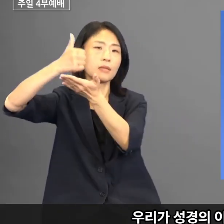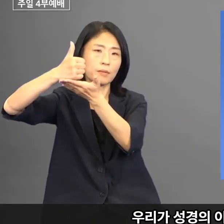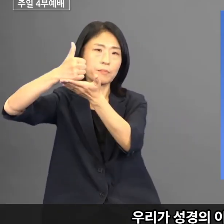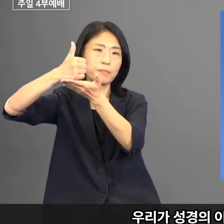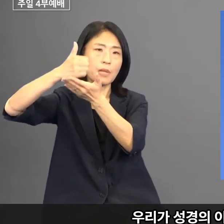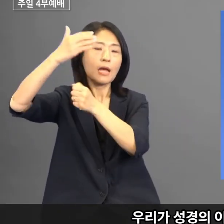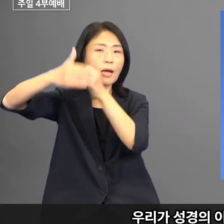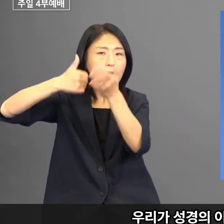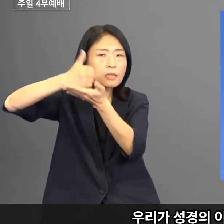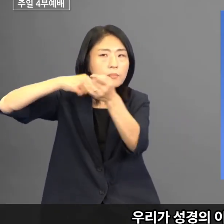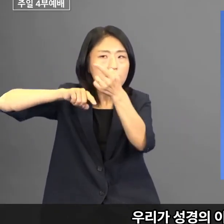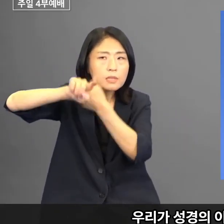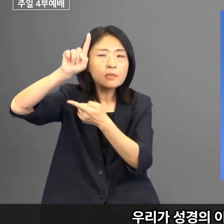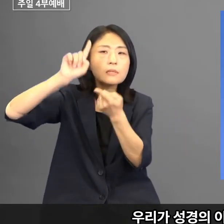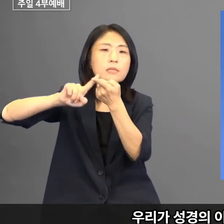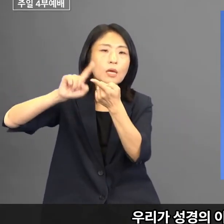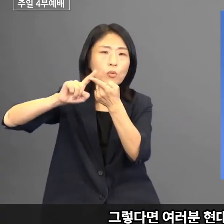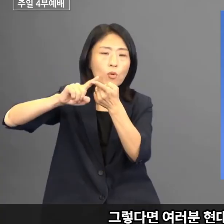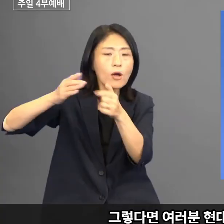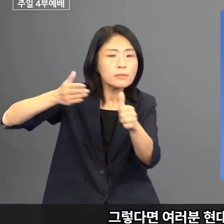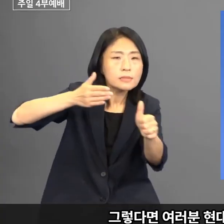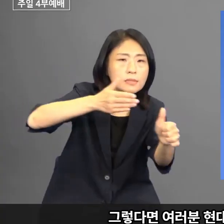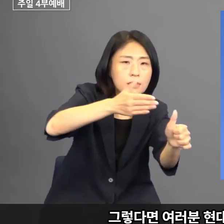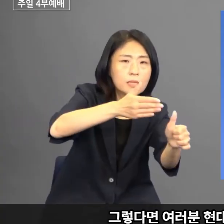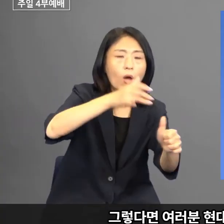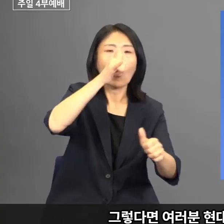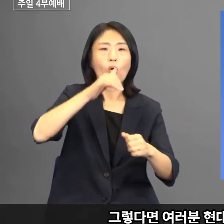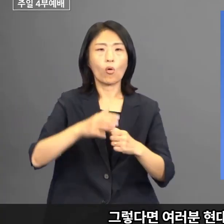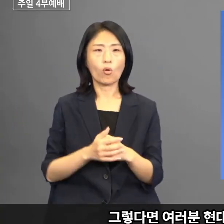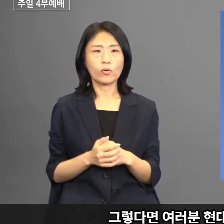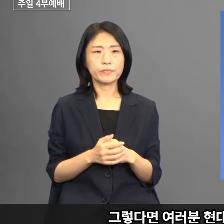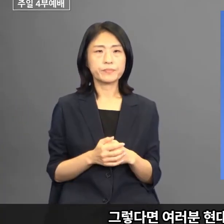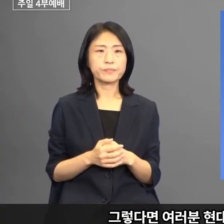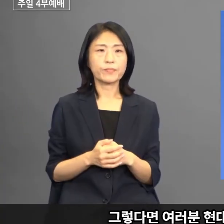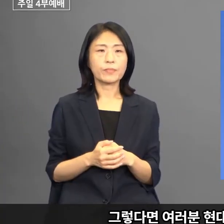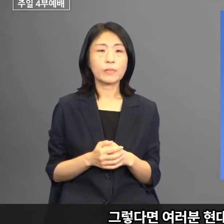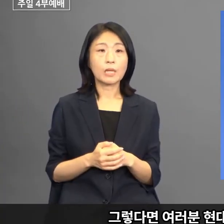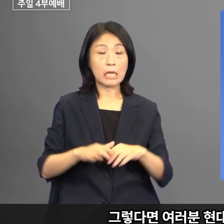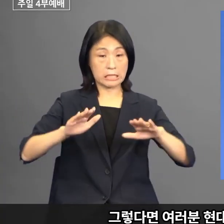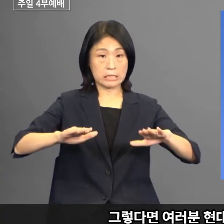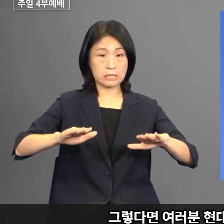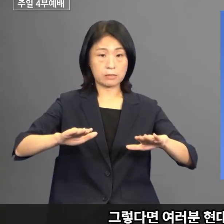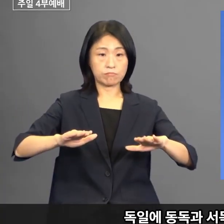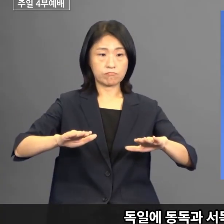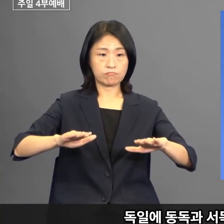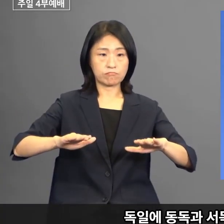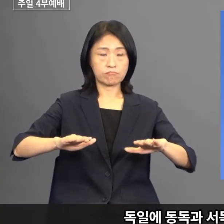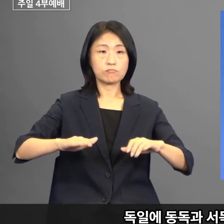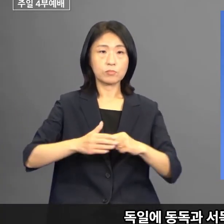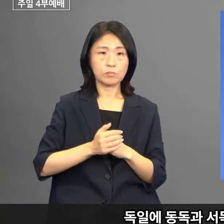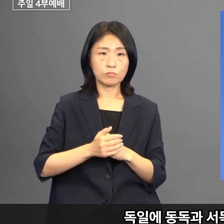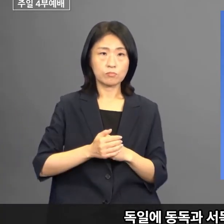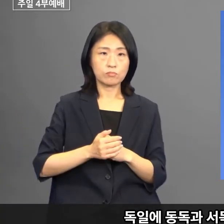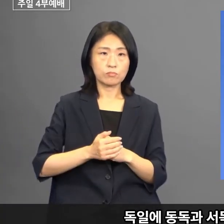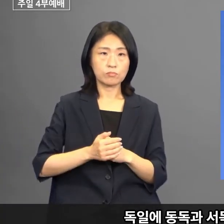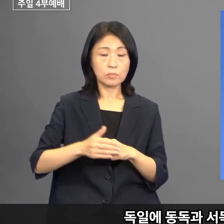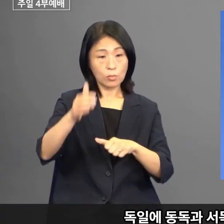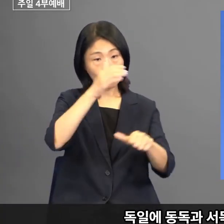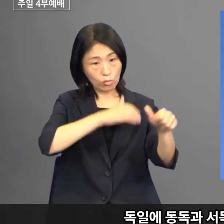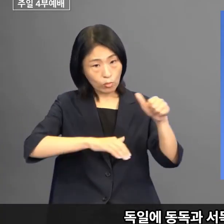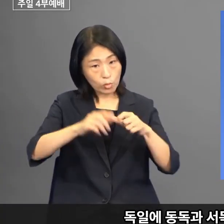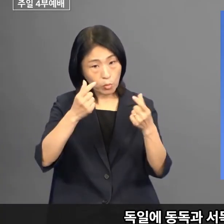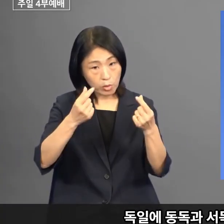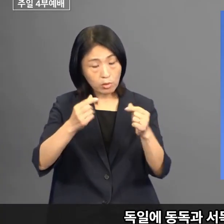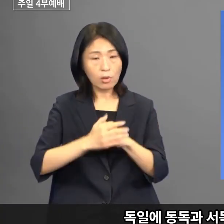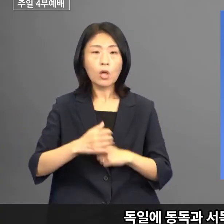성경의 이야기라고 하는 거죠. 자, 그렇다면 여러분, 현대 사회도 마찬가지입니다. 독일에 동독과 서독이